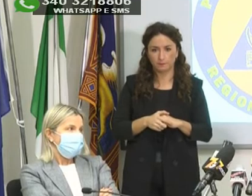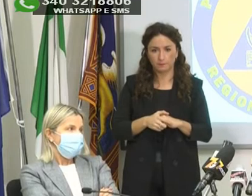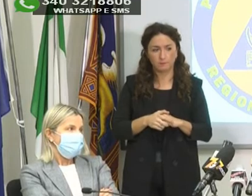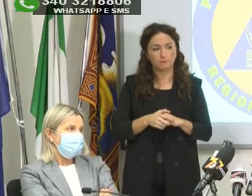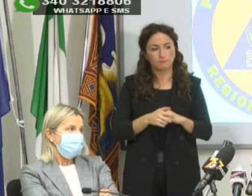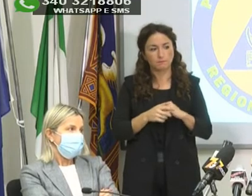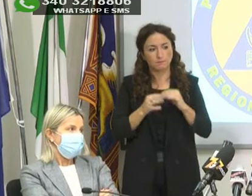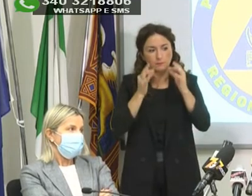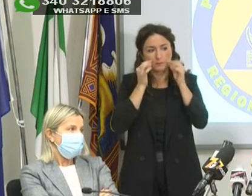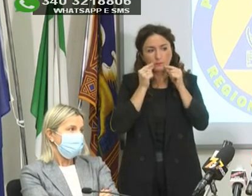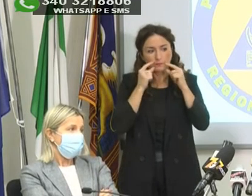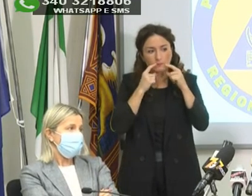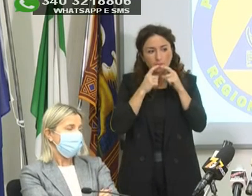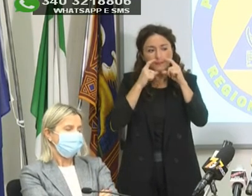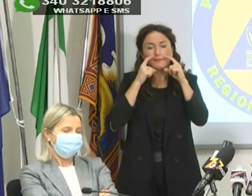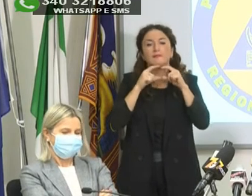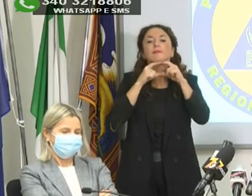O così, che quella paragola, no?